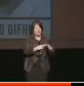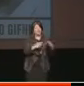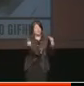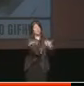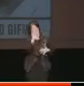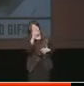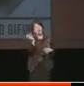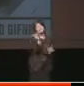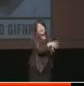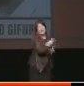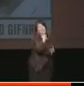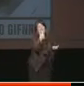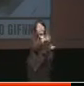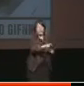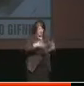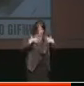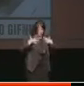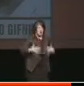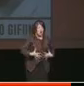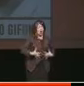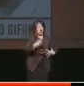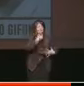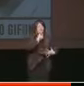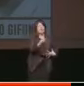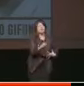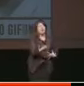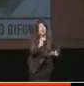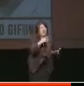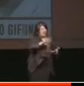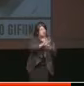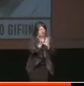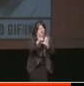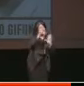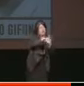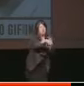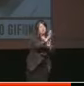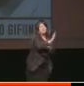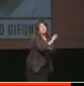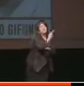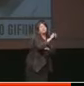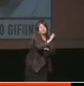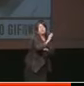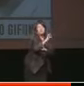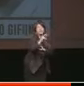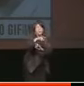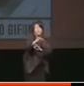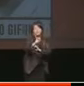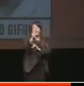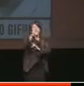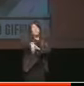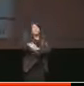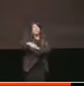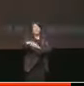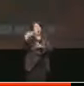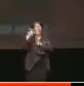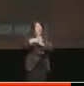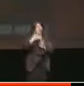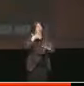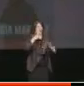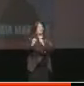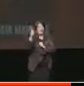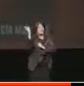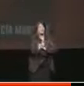diventerà nel corpo e la voce di Fabrizio Gifuni così come a proposito di grandi attori ci sarà Neri Marco Re che farà una